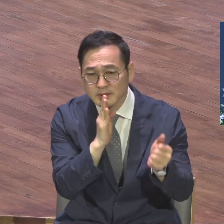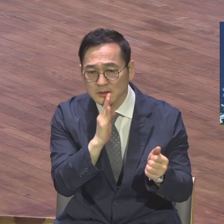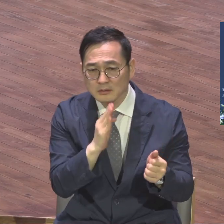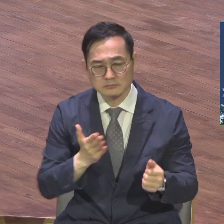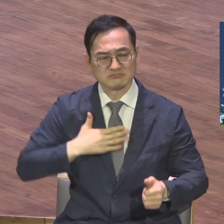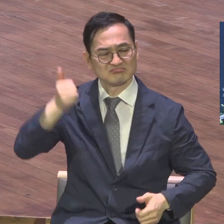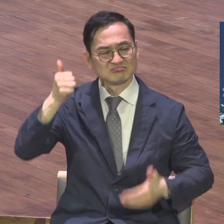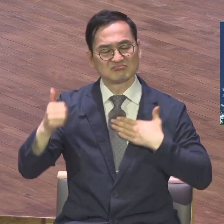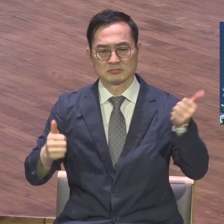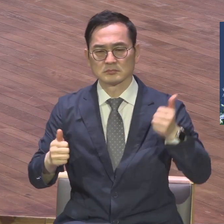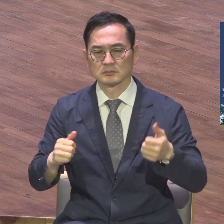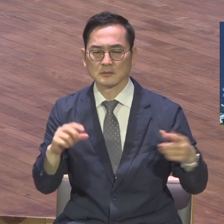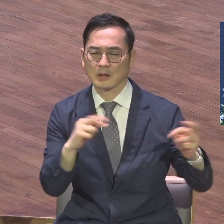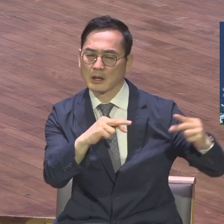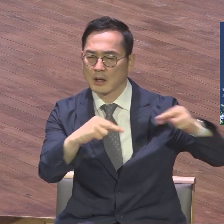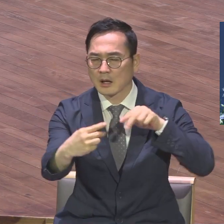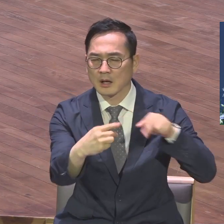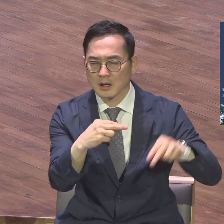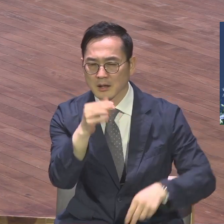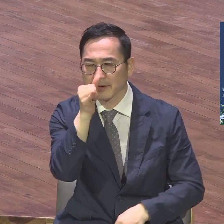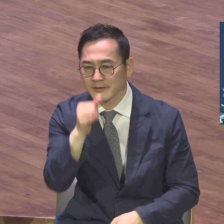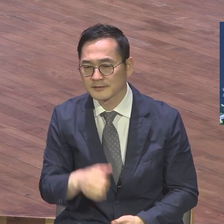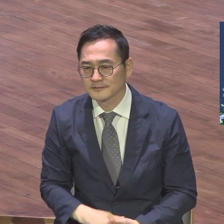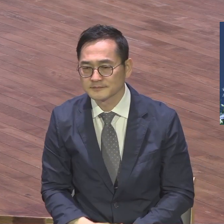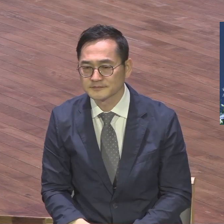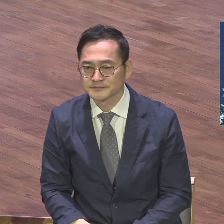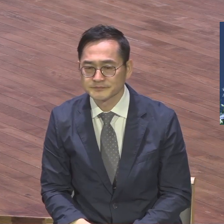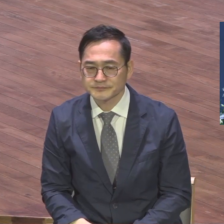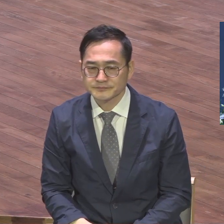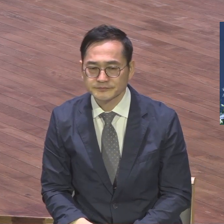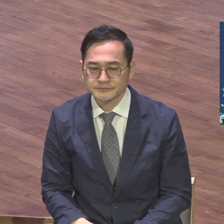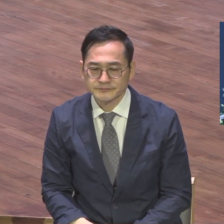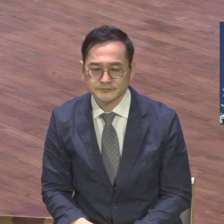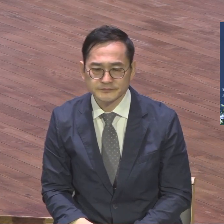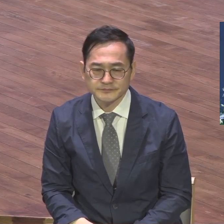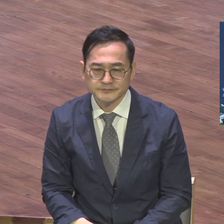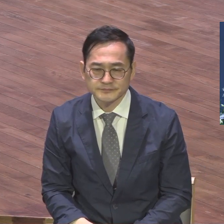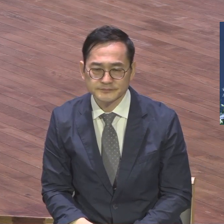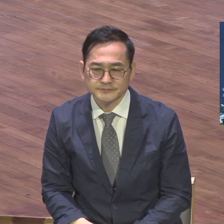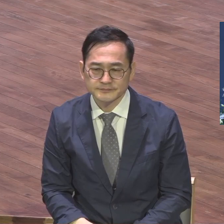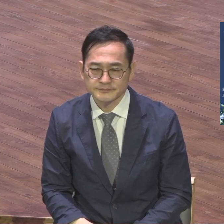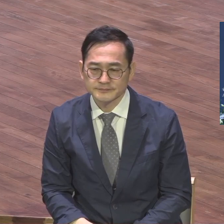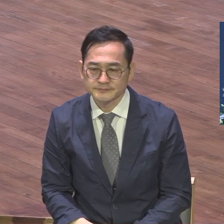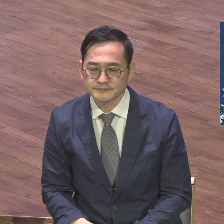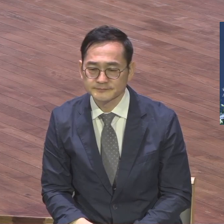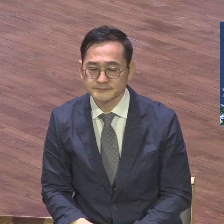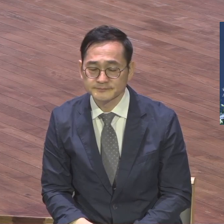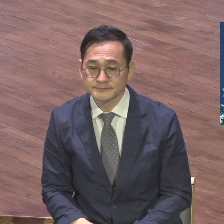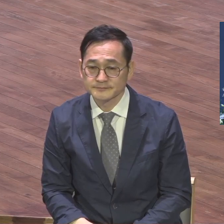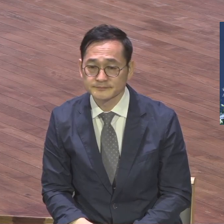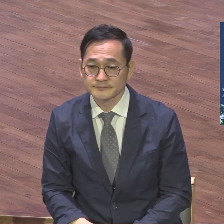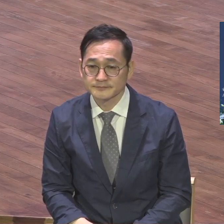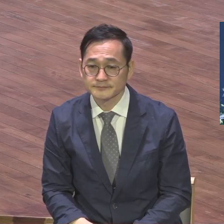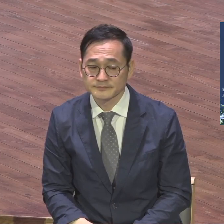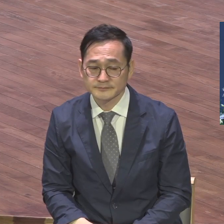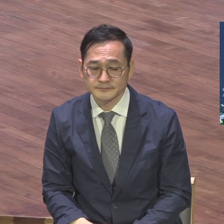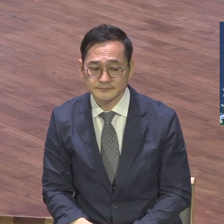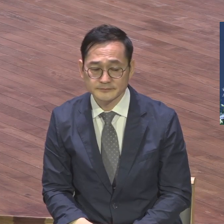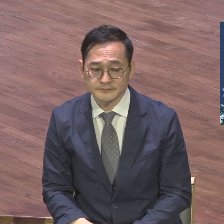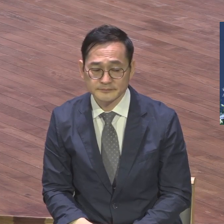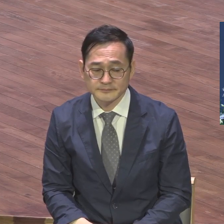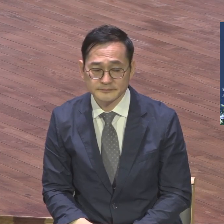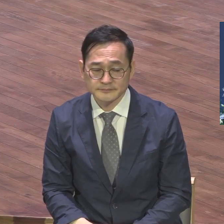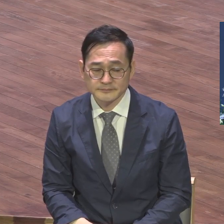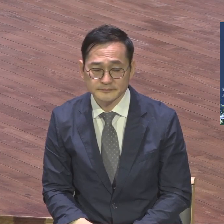세계 교회가 여기 다 속고 있어요. 제가 알기로는 우리 교단이든 어느